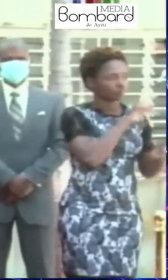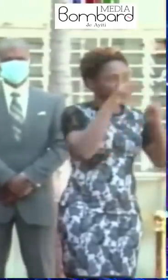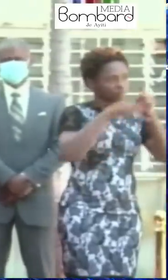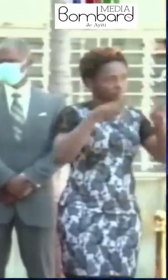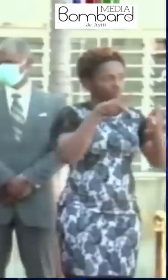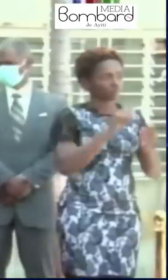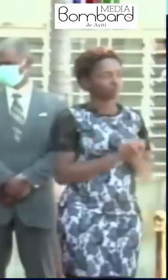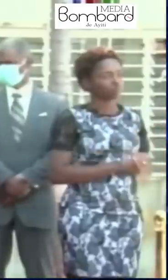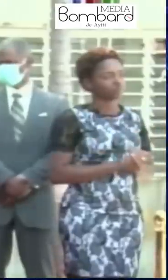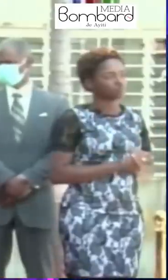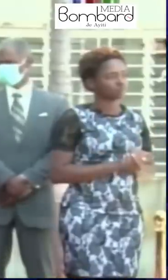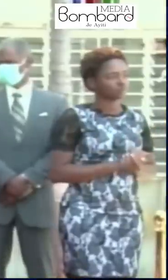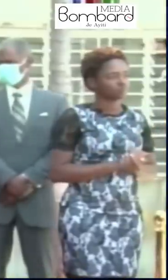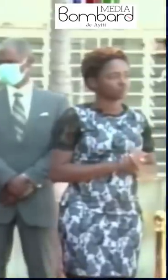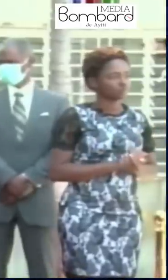police-population.